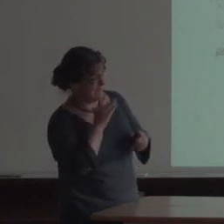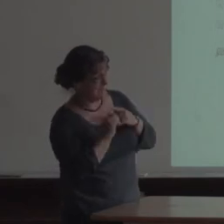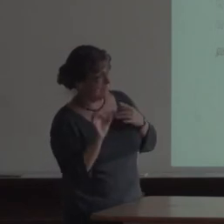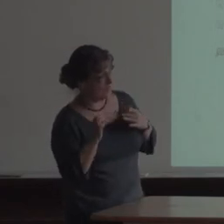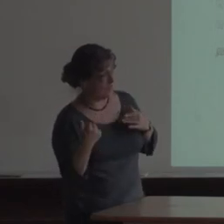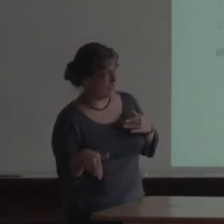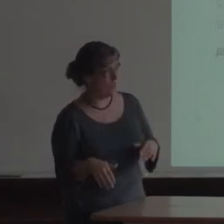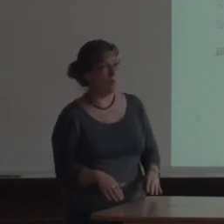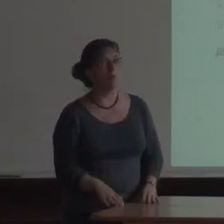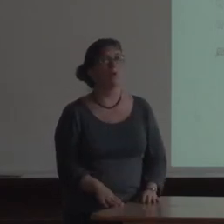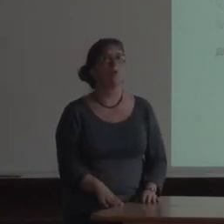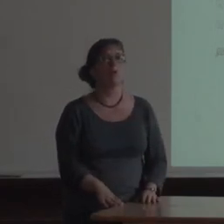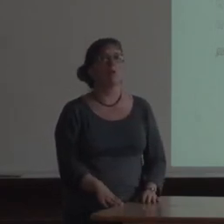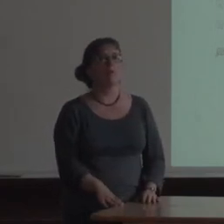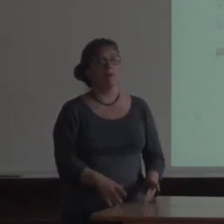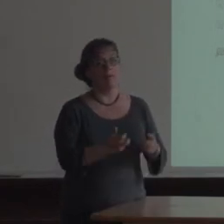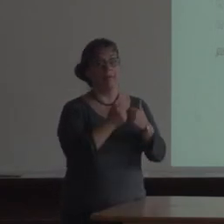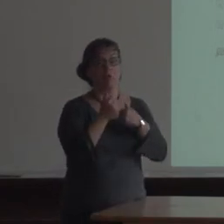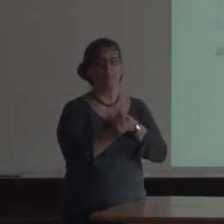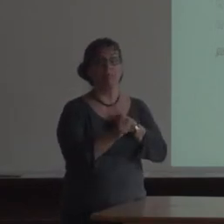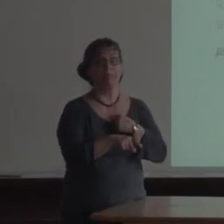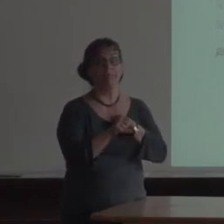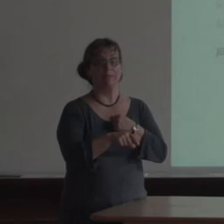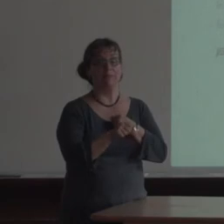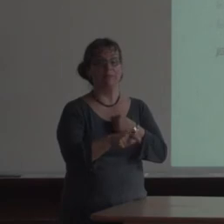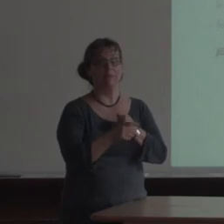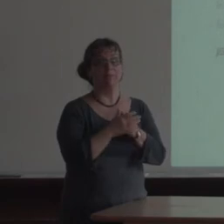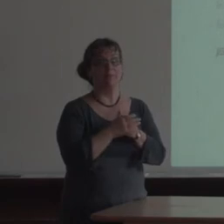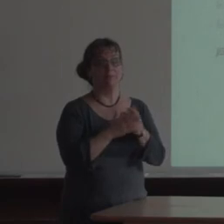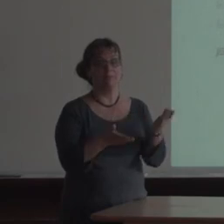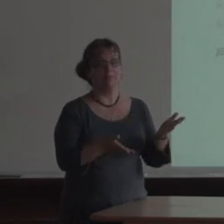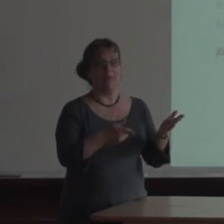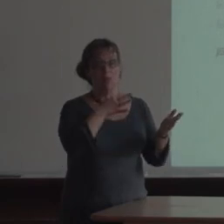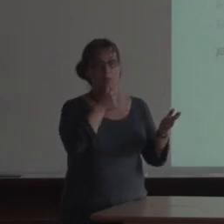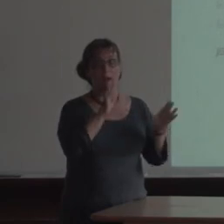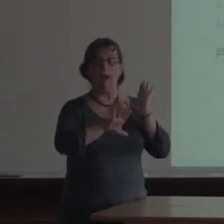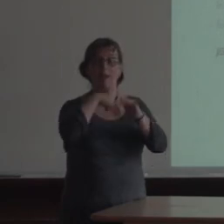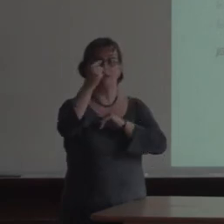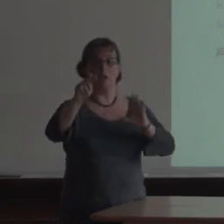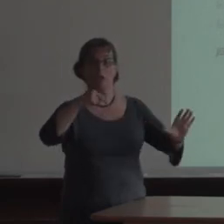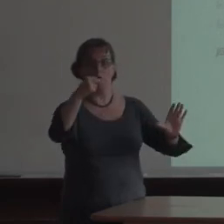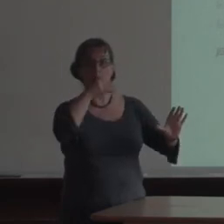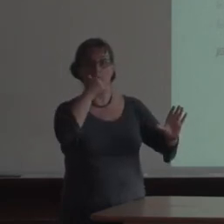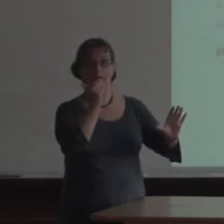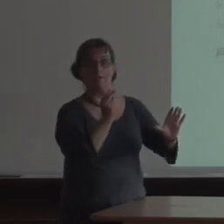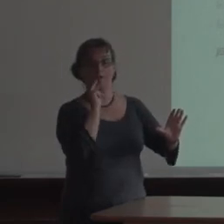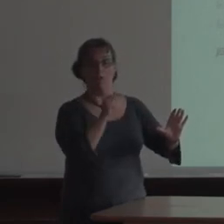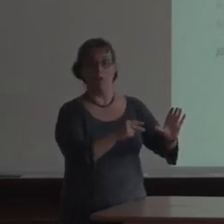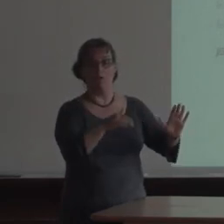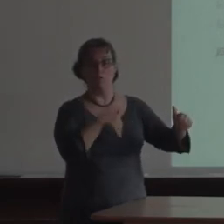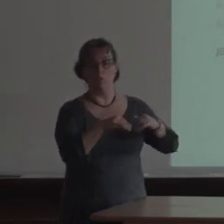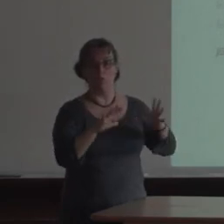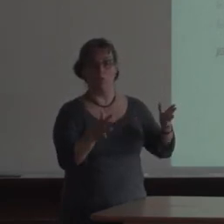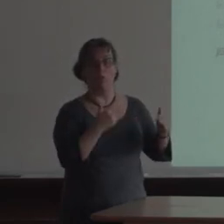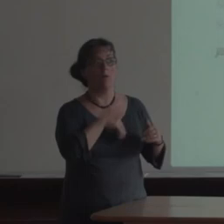exemple. Ouais. Tester un cache, c'est typiquement quelque chose où on ne va pas pouvoir observer de l'extérieur le fonctionnement, parce que c'est